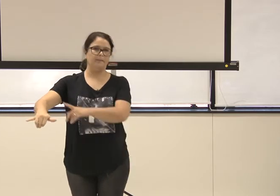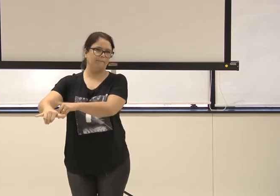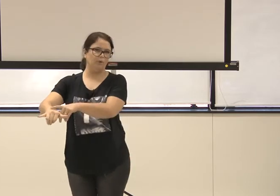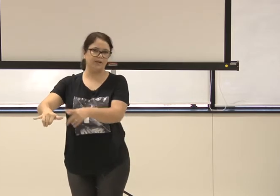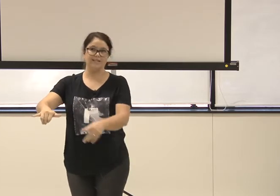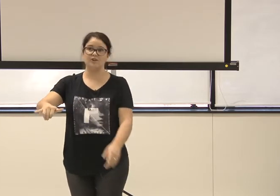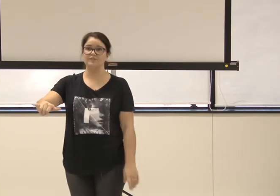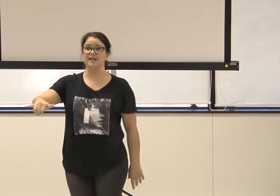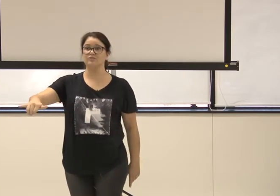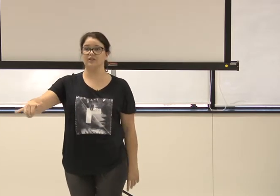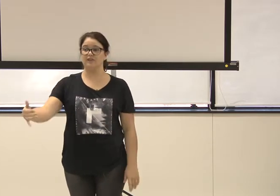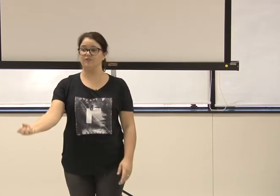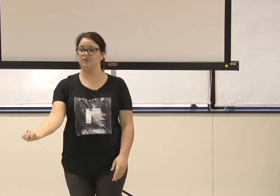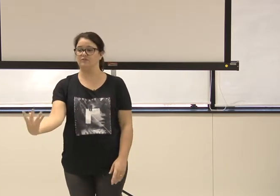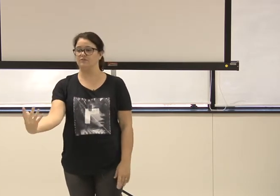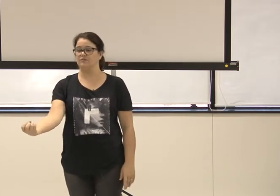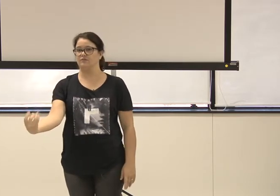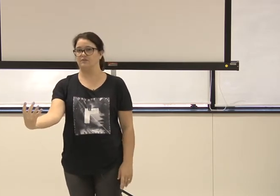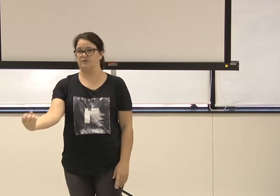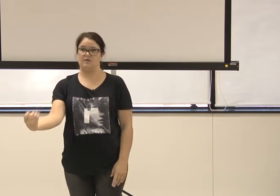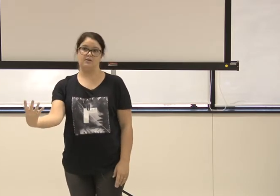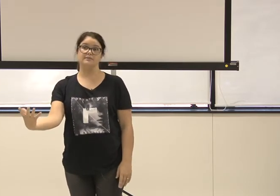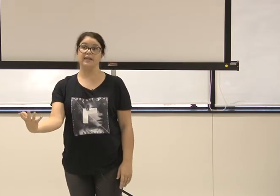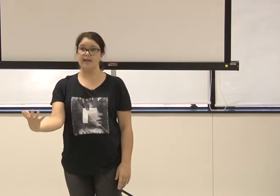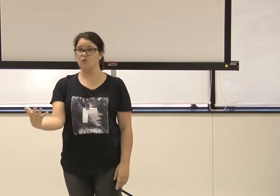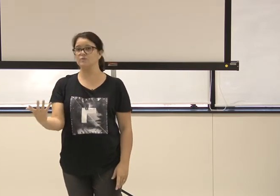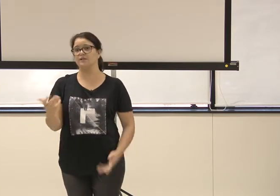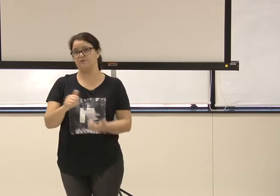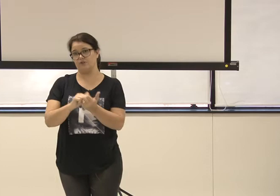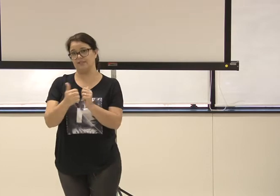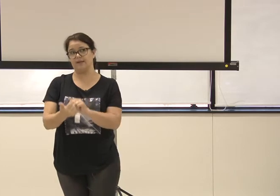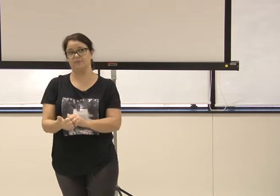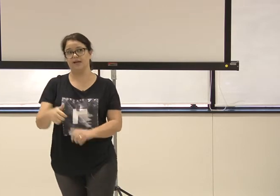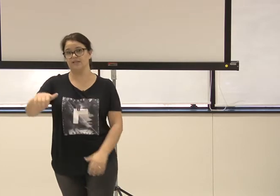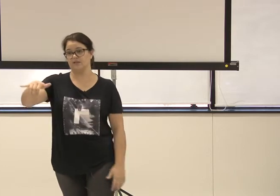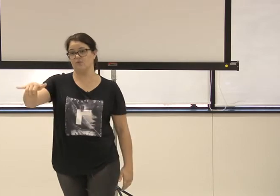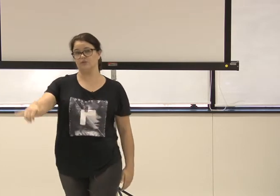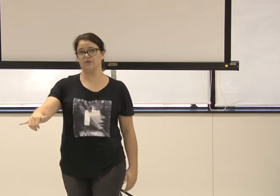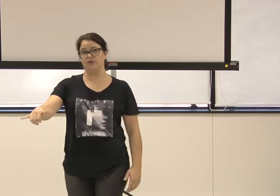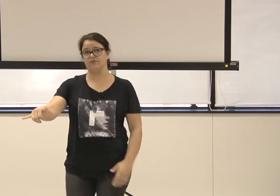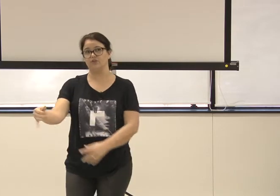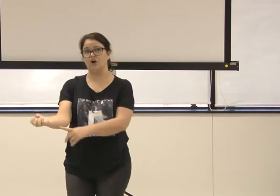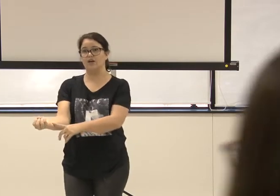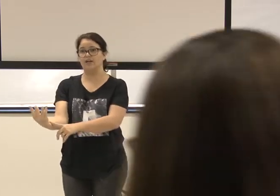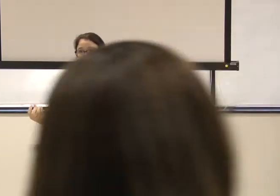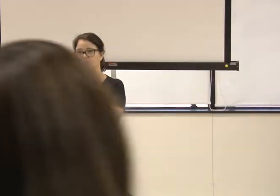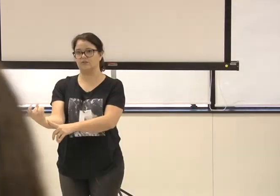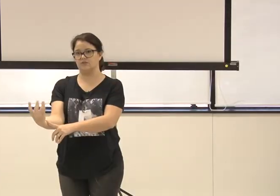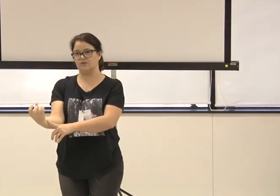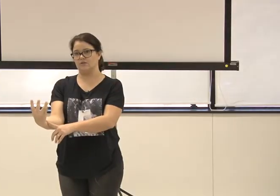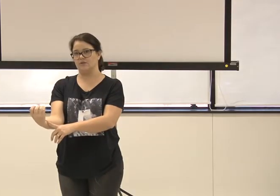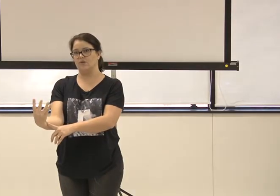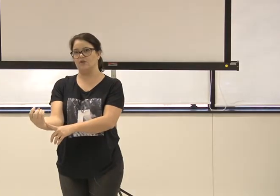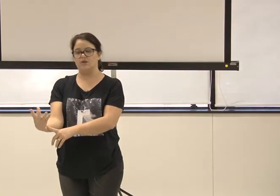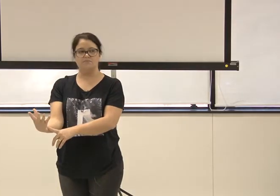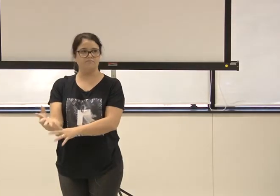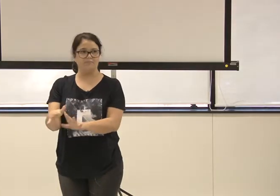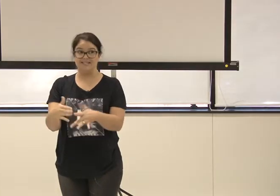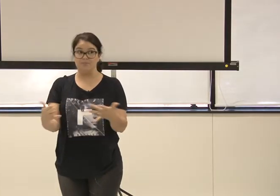Por quê? Se eu fizesse o telefone, tem alguns telefones adaptados que quando o telefone toca, mas é